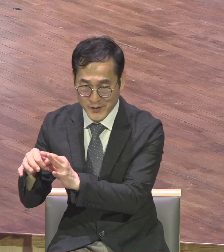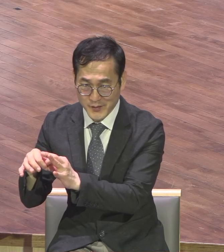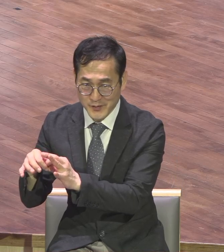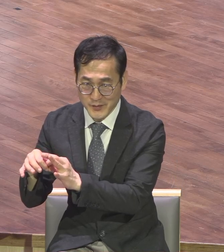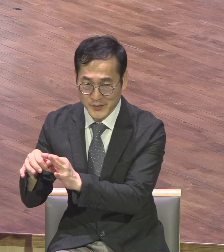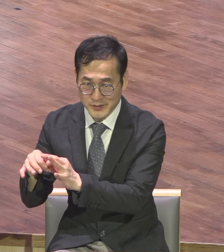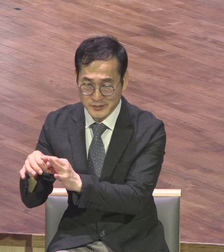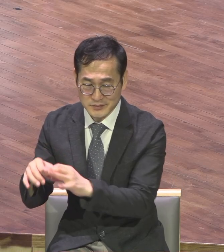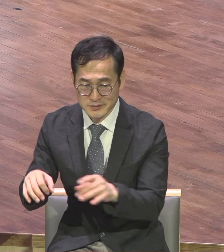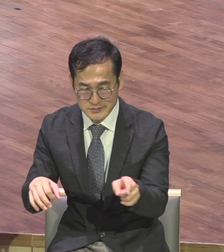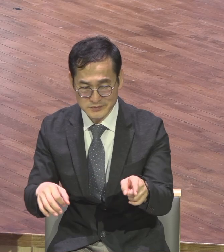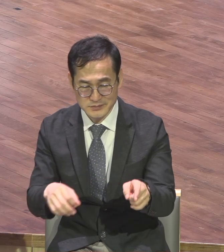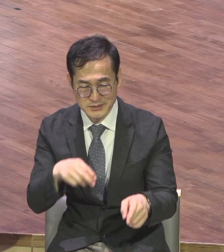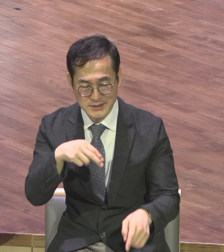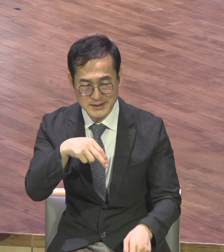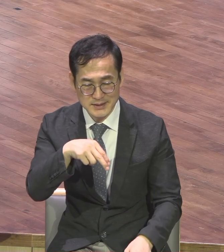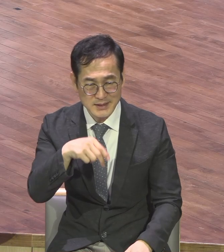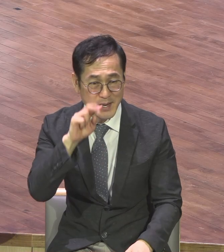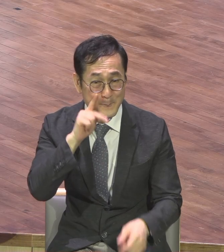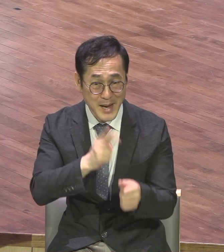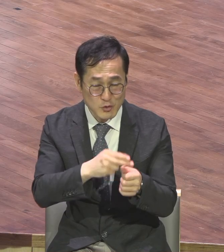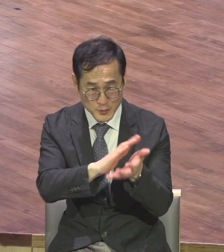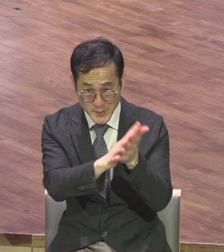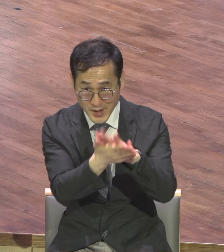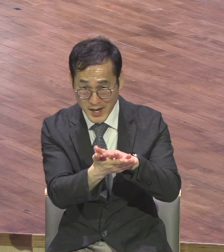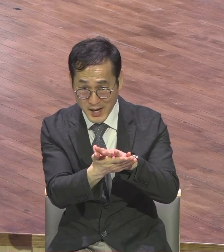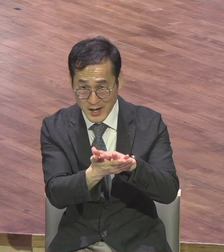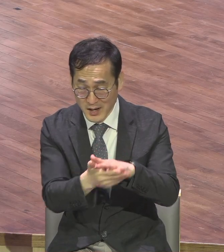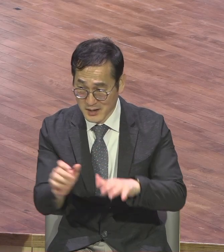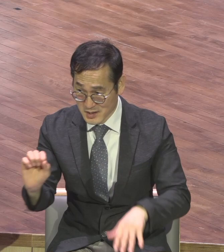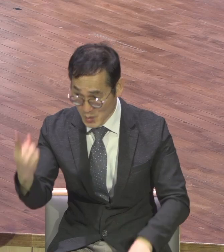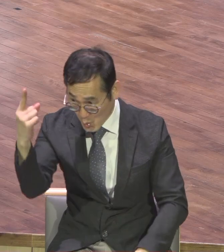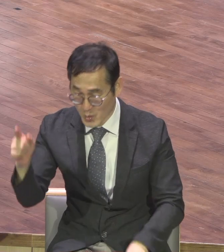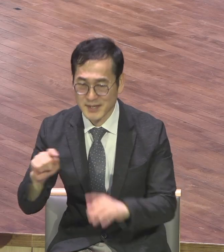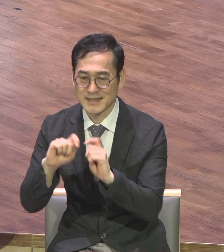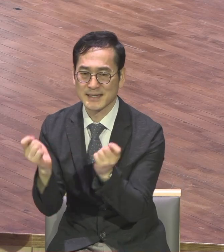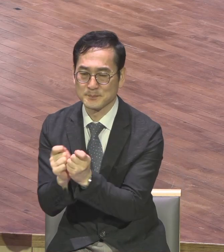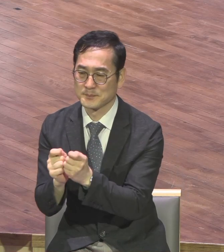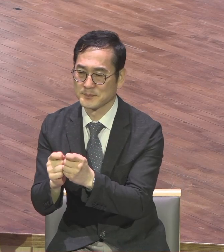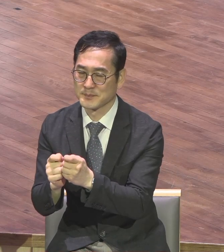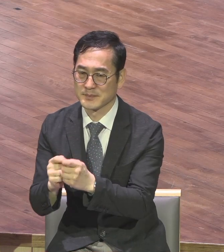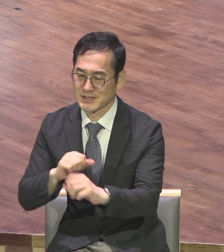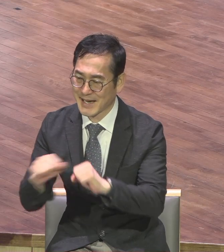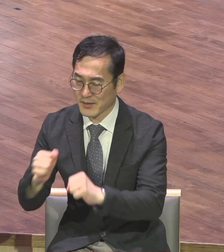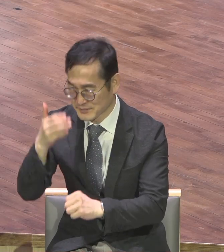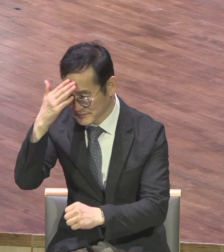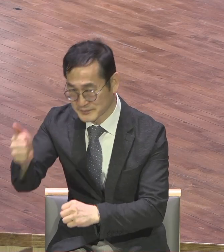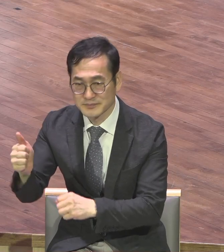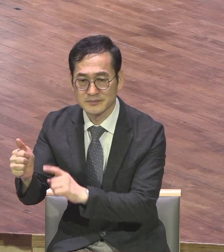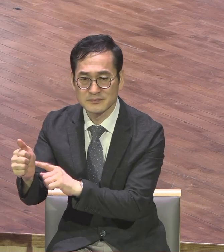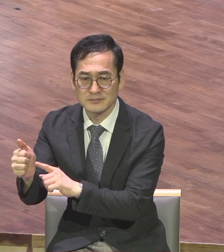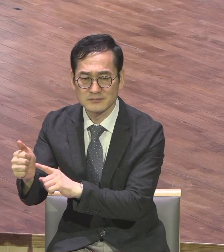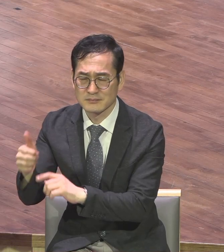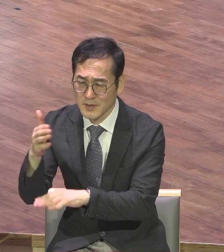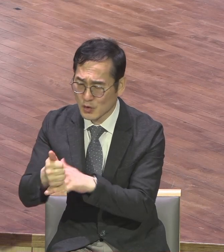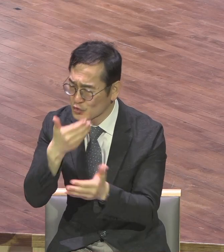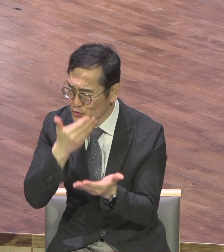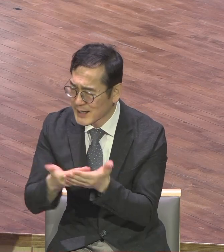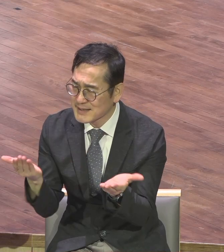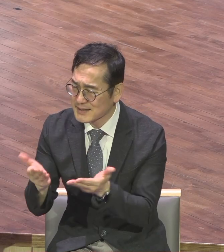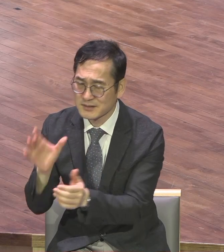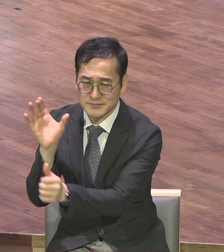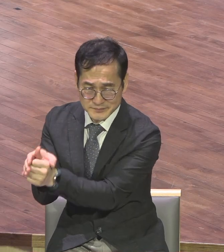팀사역이랍니다. 그것을. 그래서 천명, 소명, 사명을 깨닫고 시대적인 전도자로 이 바울이 서지 않습니까?